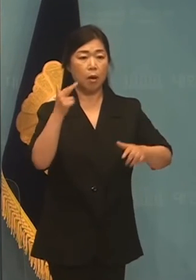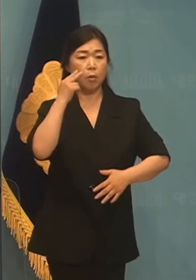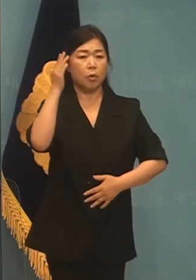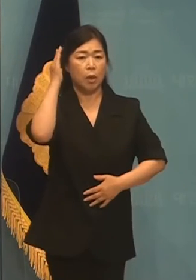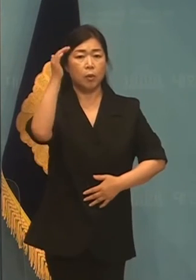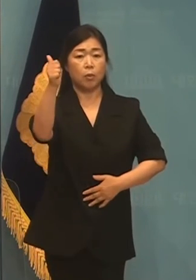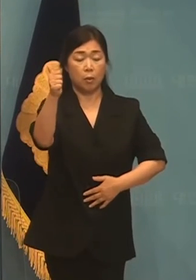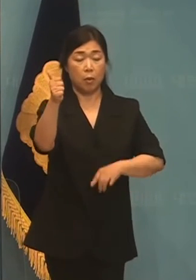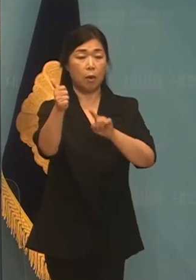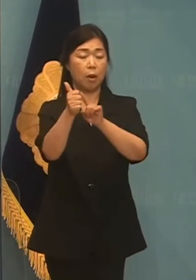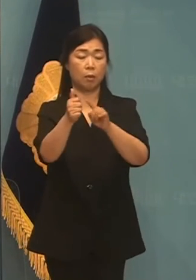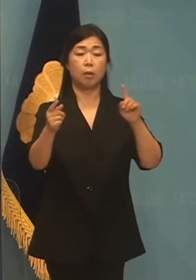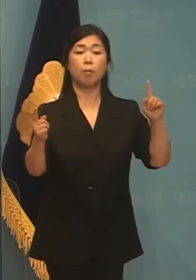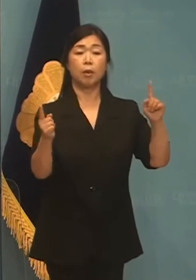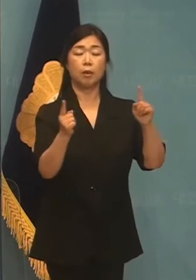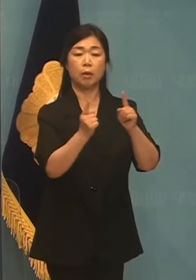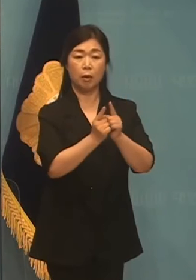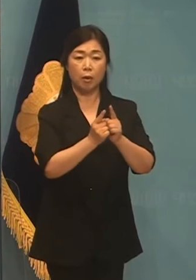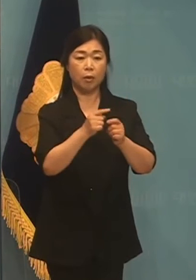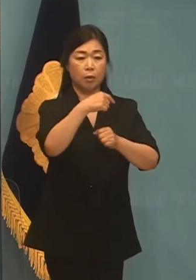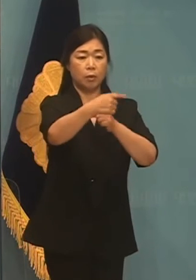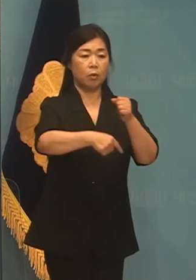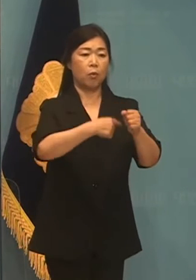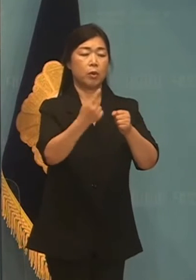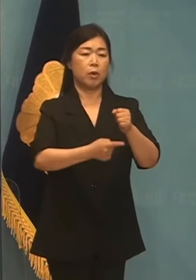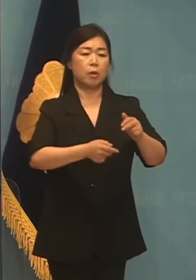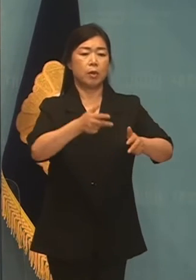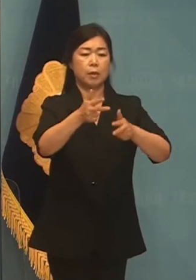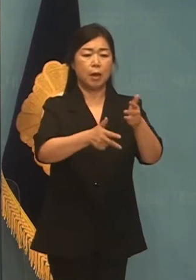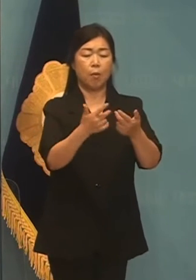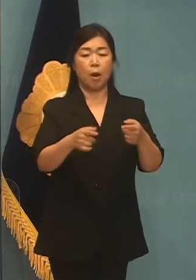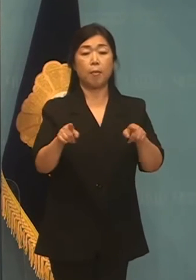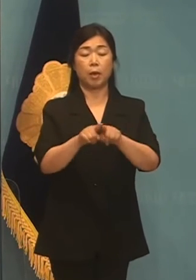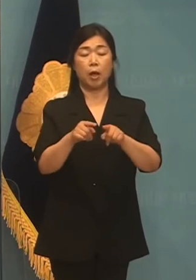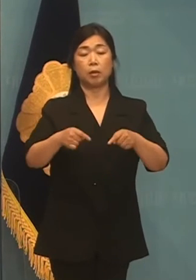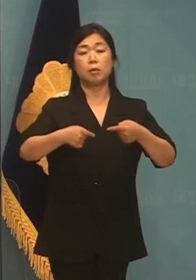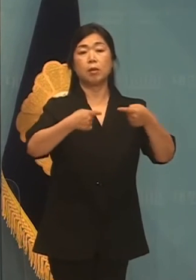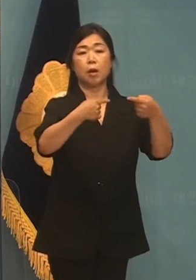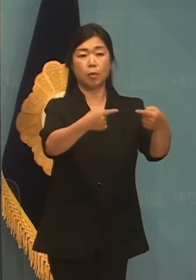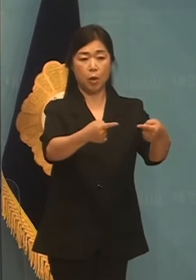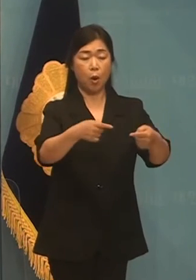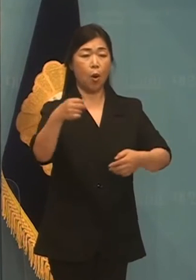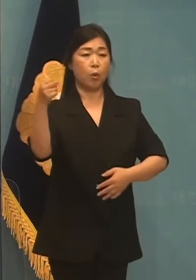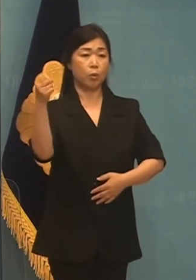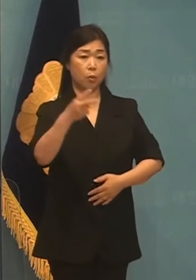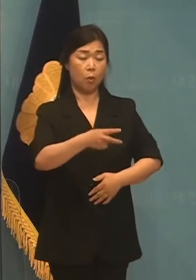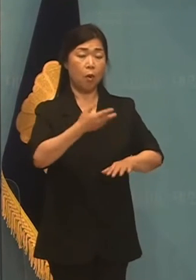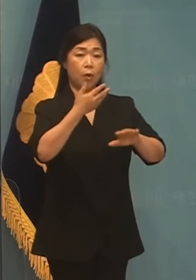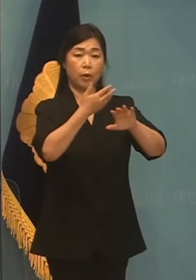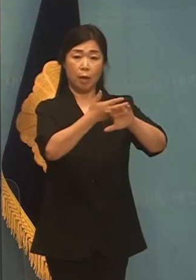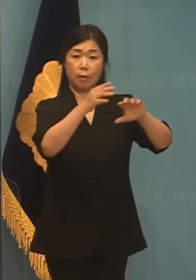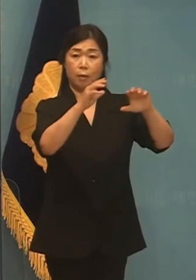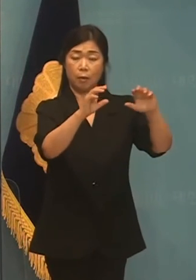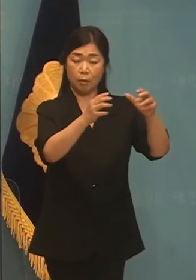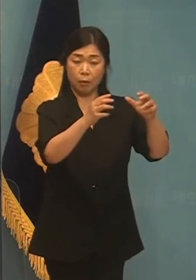대통령과 만나선 원전 사업 공동 참여, 해외